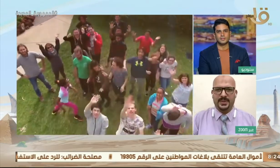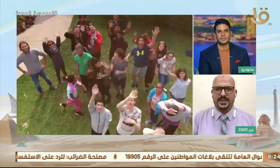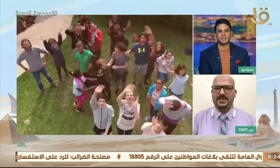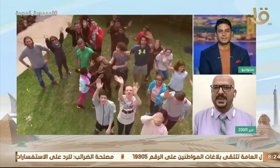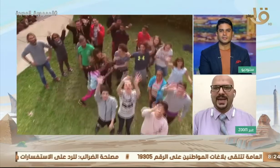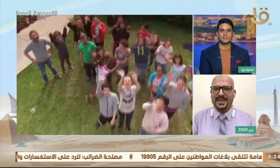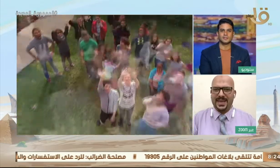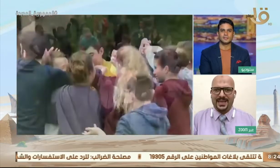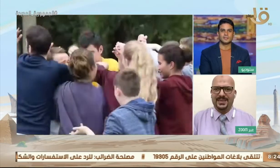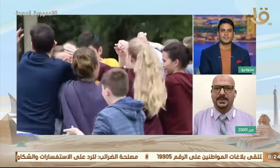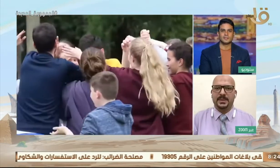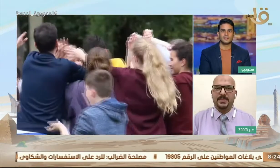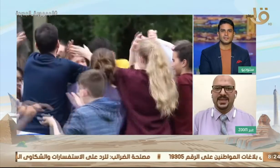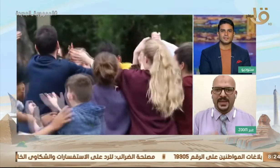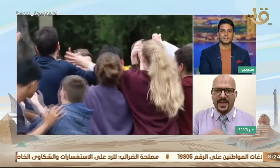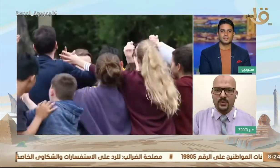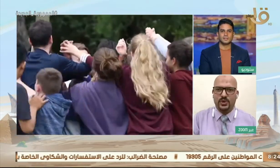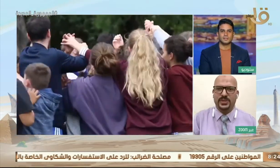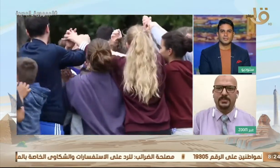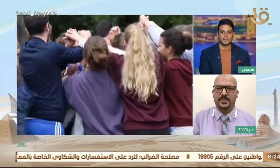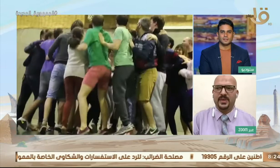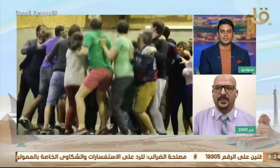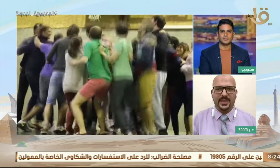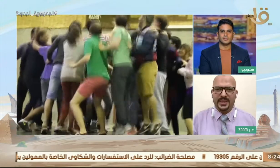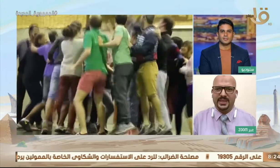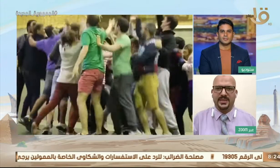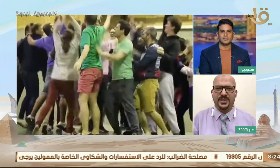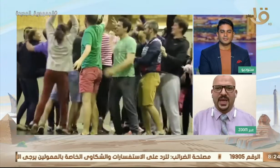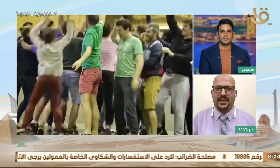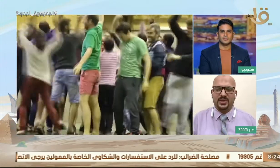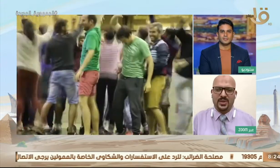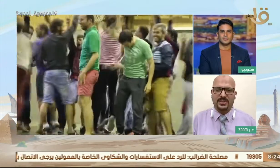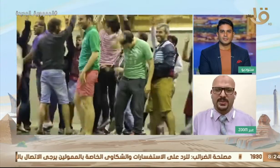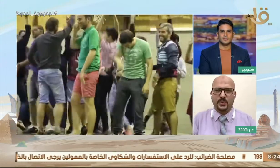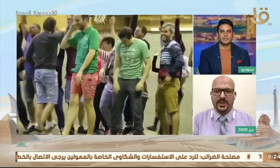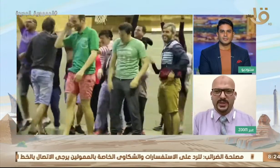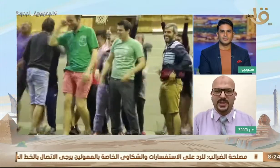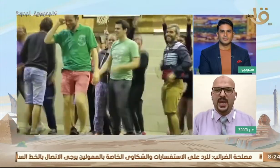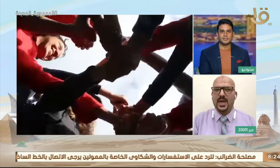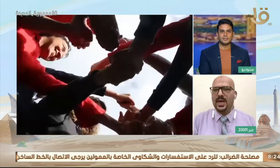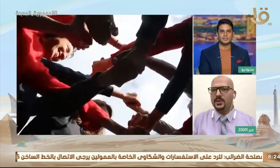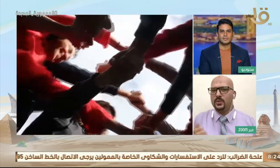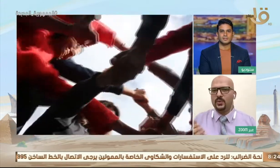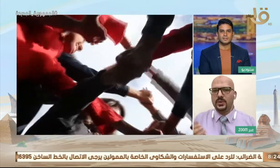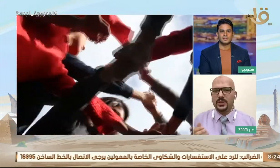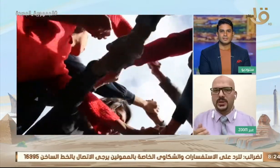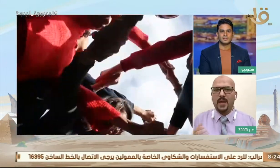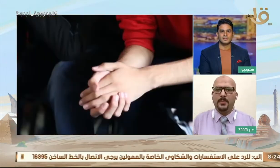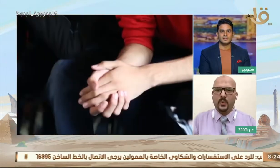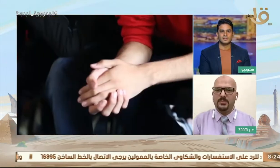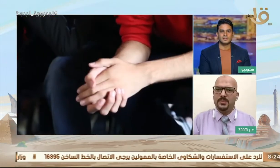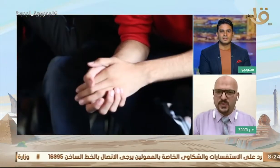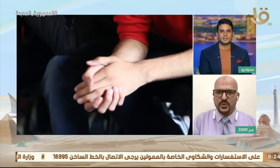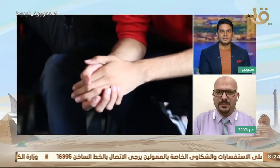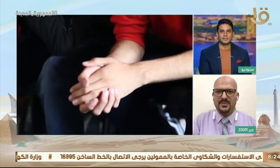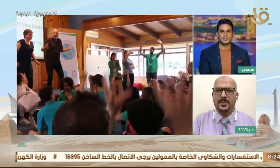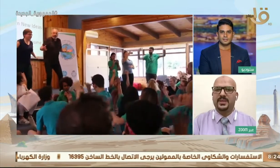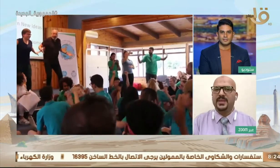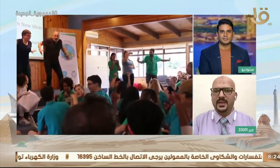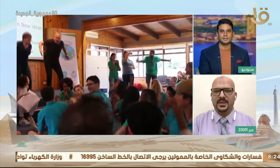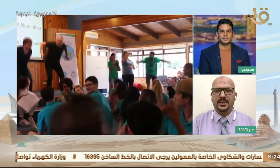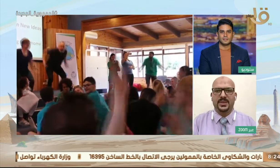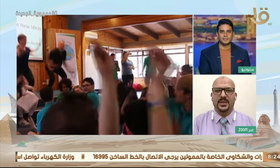اللغة بالنسبة لأي حد المذر لانجوش طبيعي ان اي شخص بيتولد عنده اب وام من